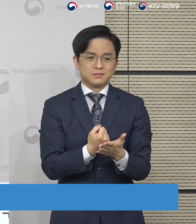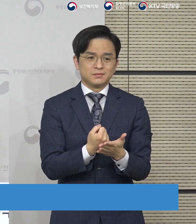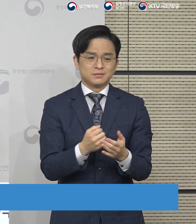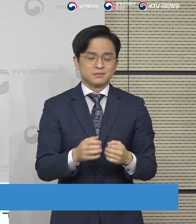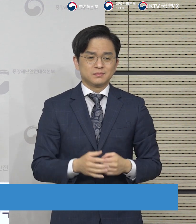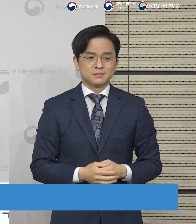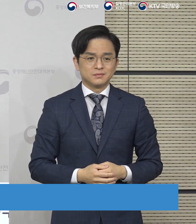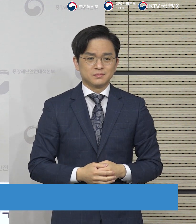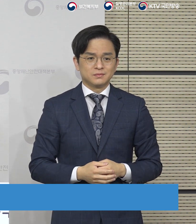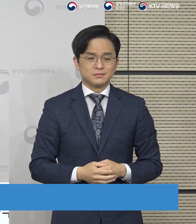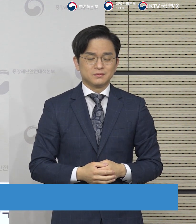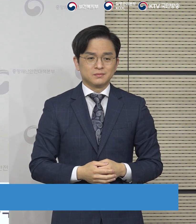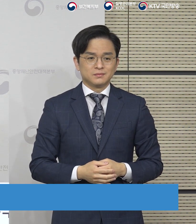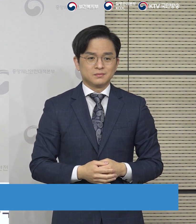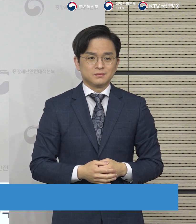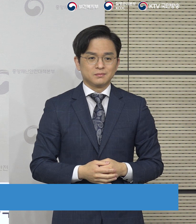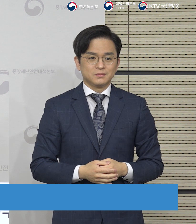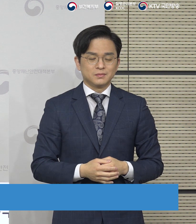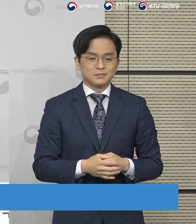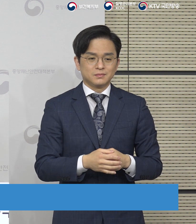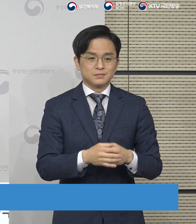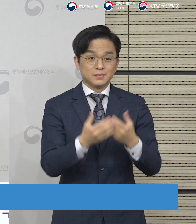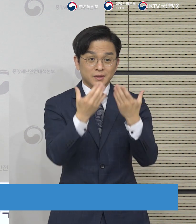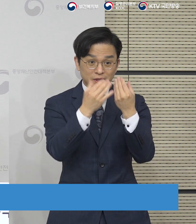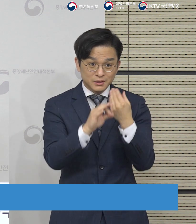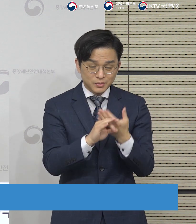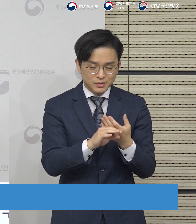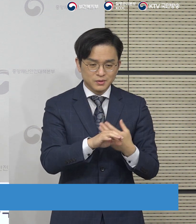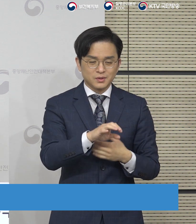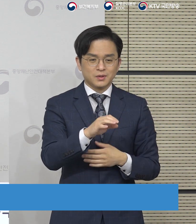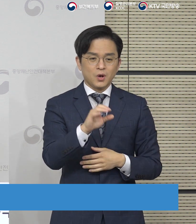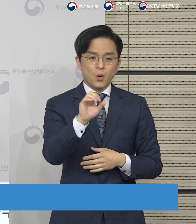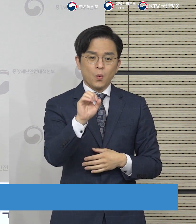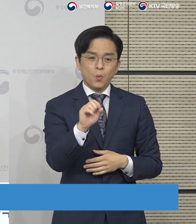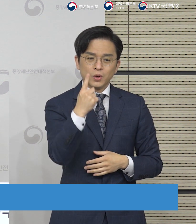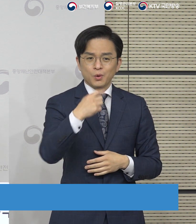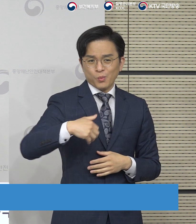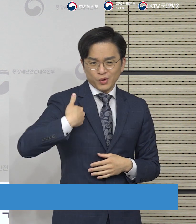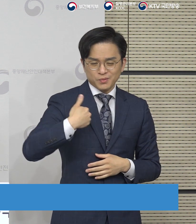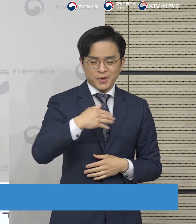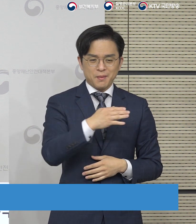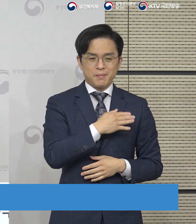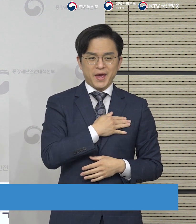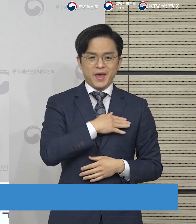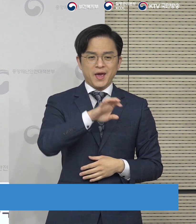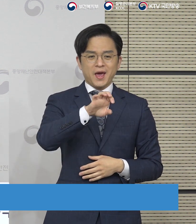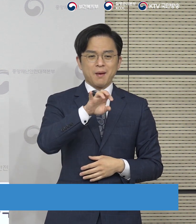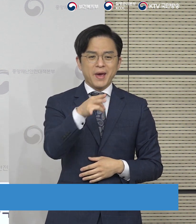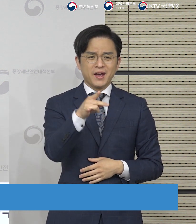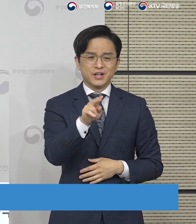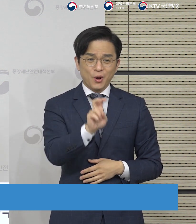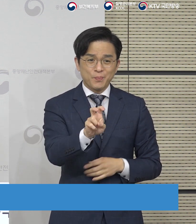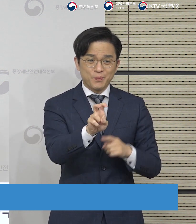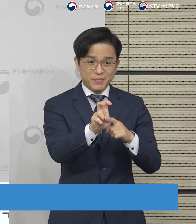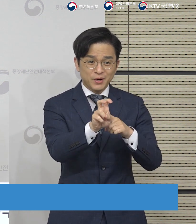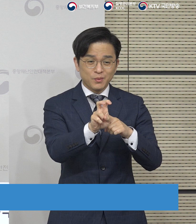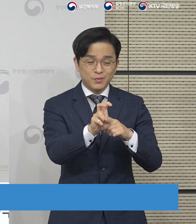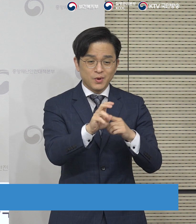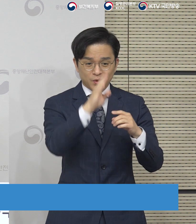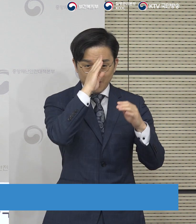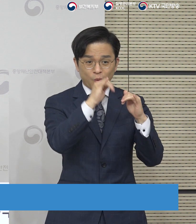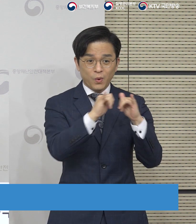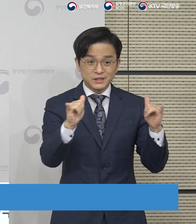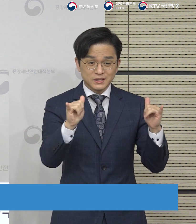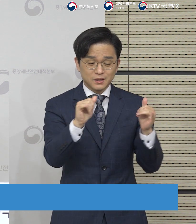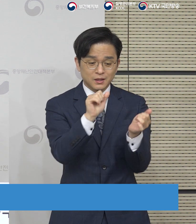유감의 뜻을 전합니다. 검사 대상 환자의 예시로 원인 미상 폐렴 등을 언급한 것에